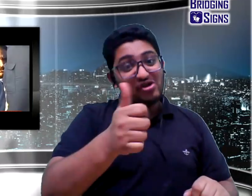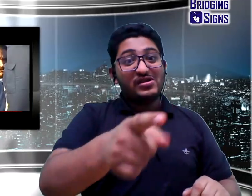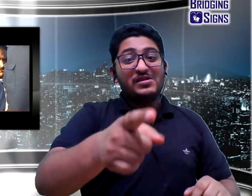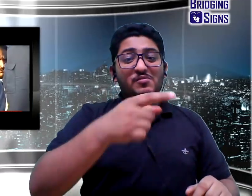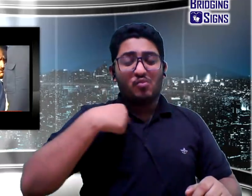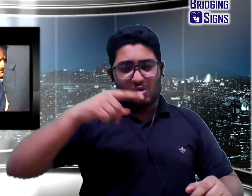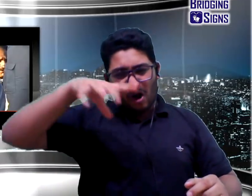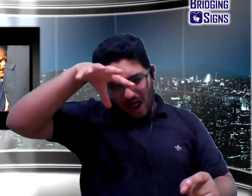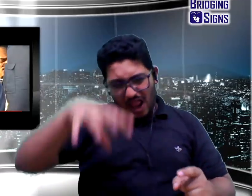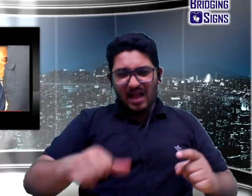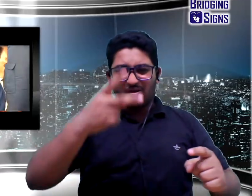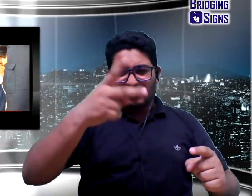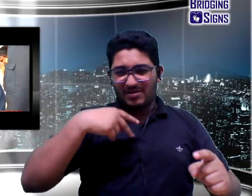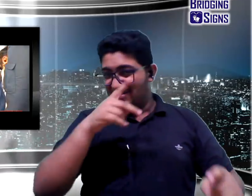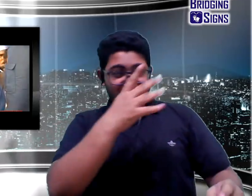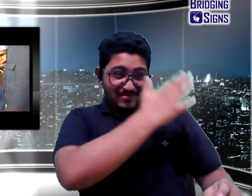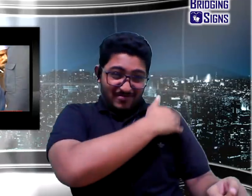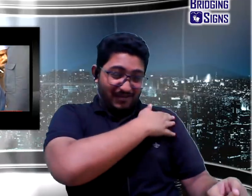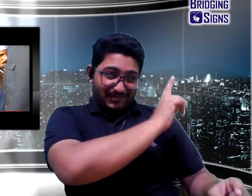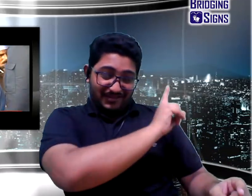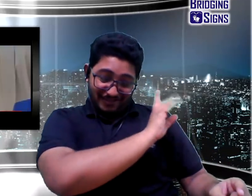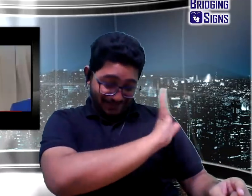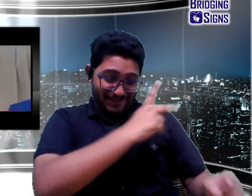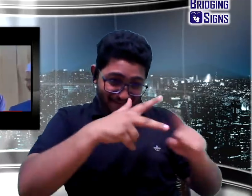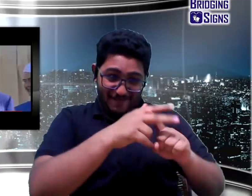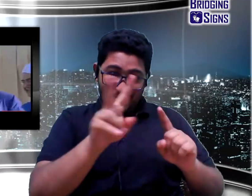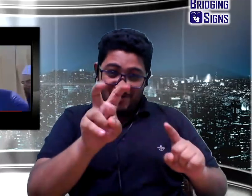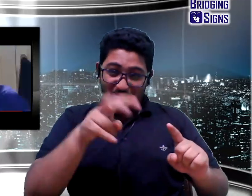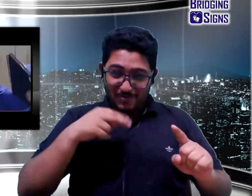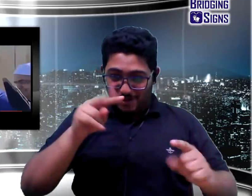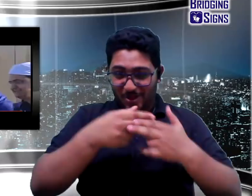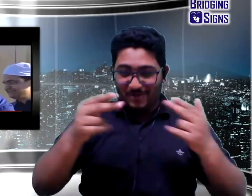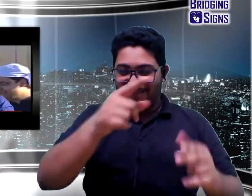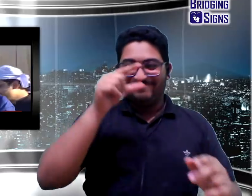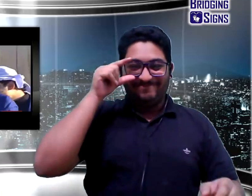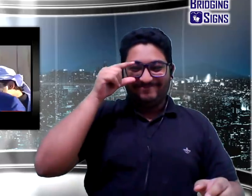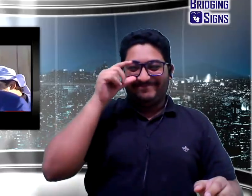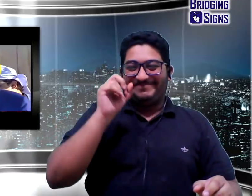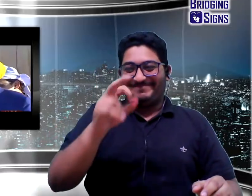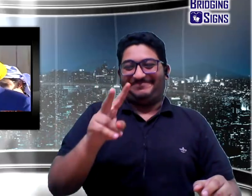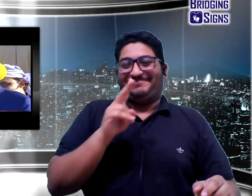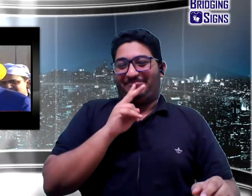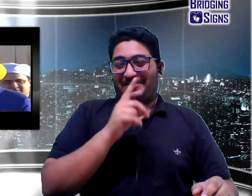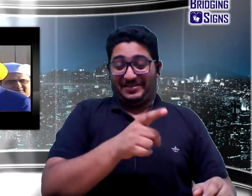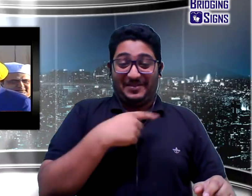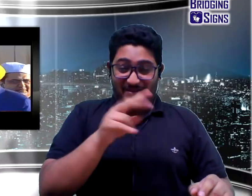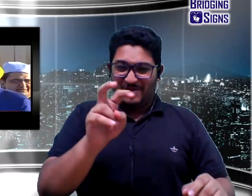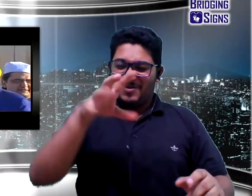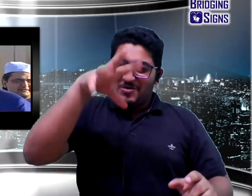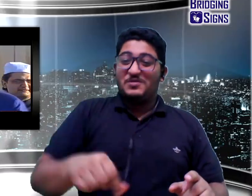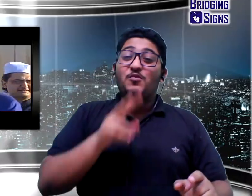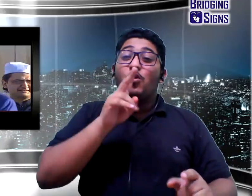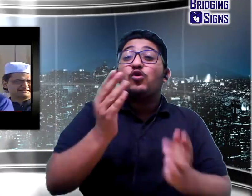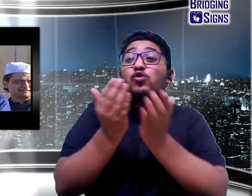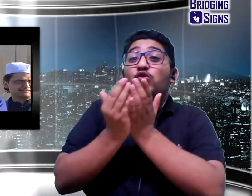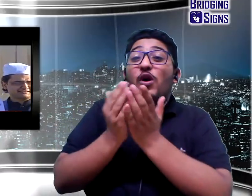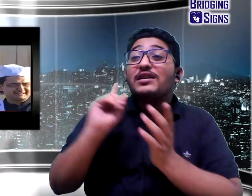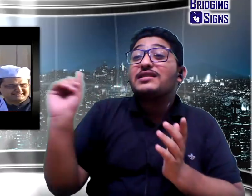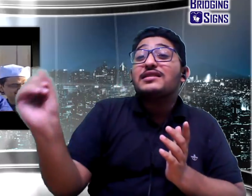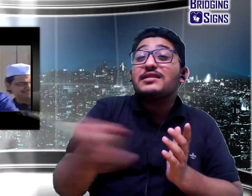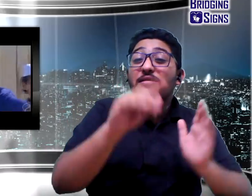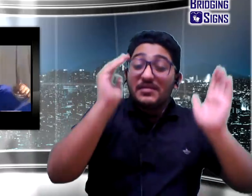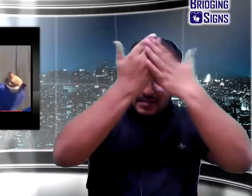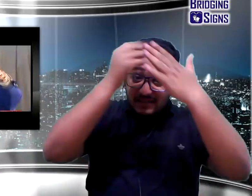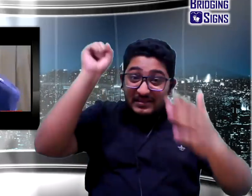दो लाइनां मित्र प्यारे, अज तू मैनूं रोकिया नहीं, छा गया तू बगैर बदलो। दुआ है आपकी हस्ती का, सुन लो सिखो, दुआ